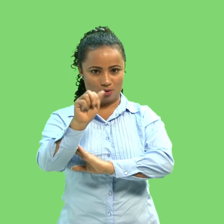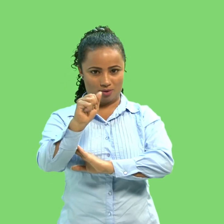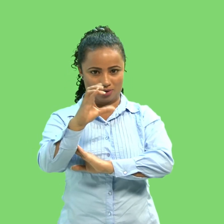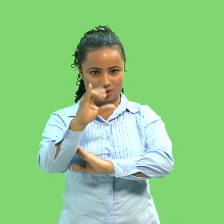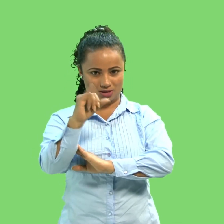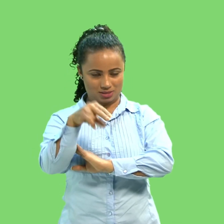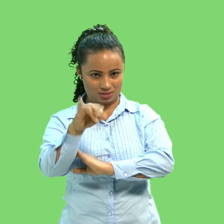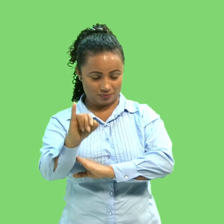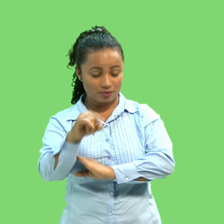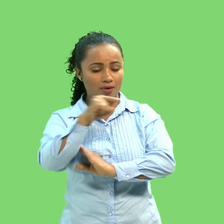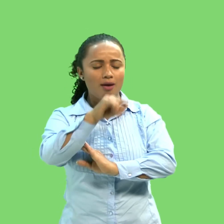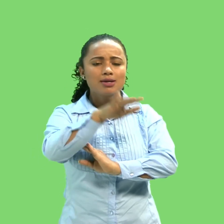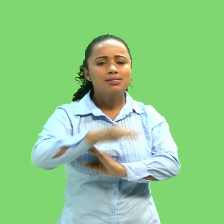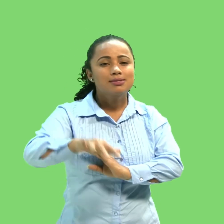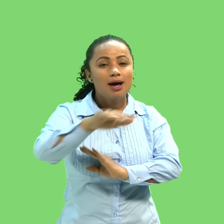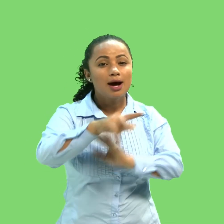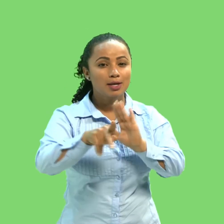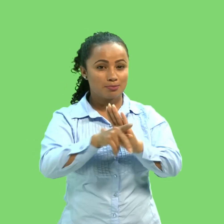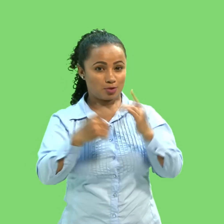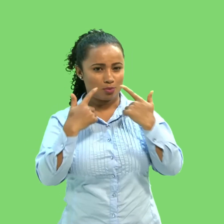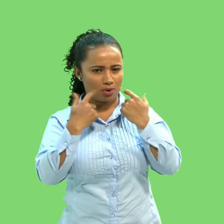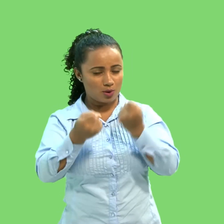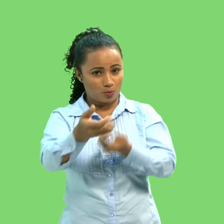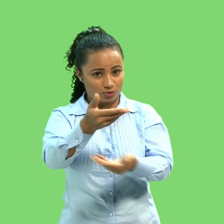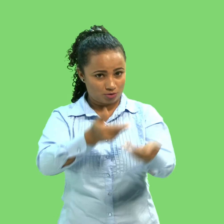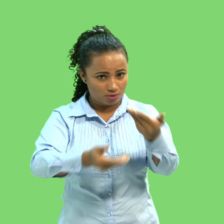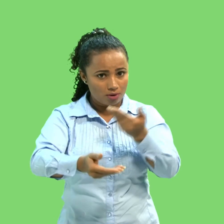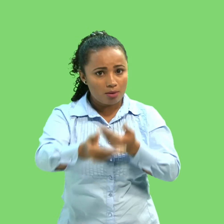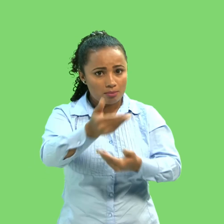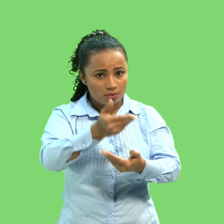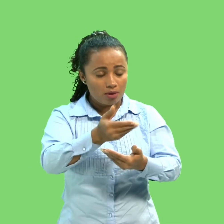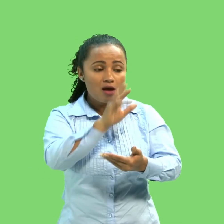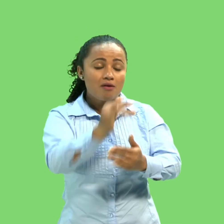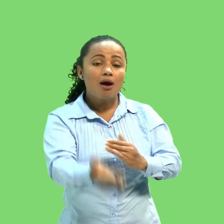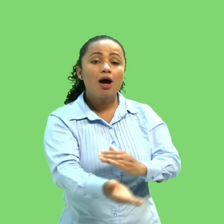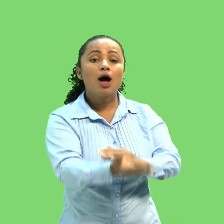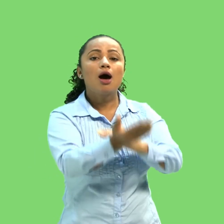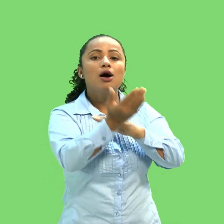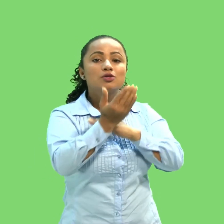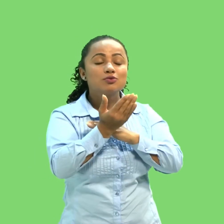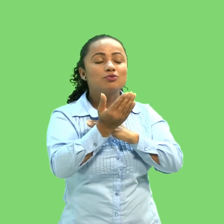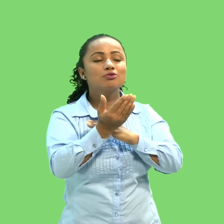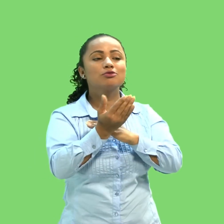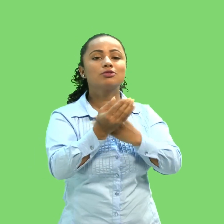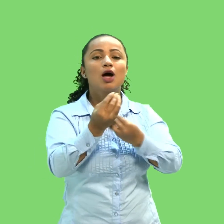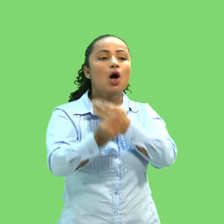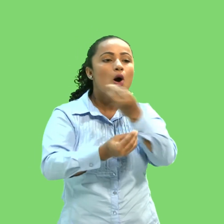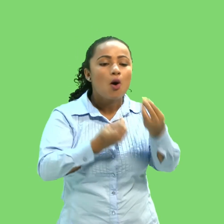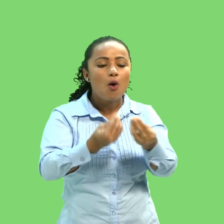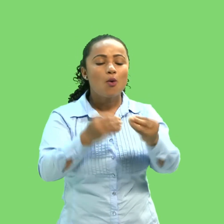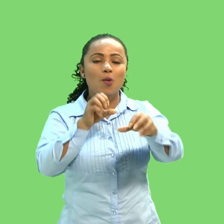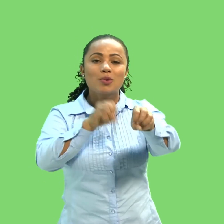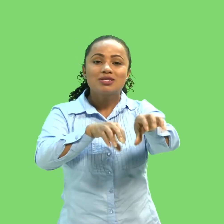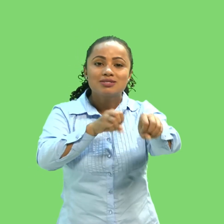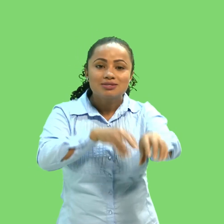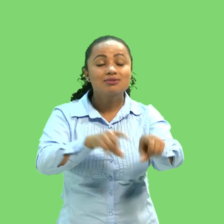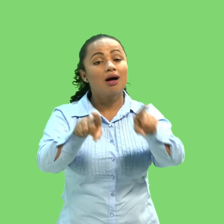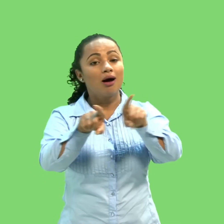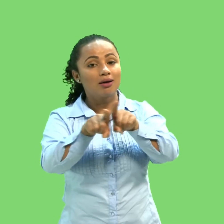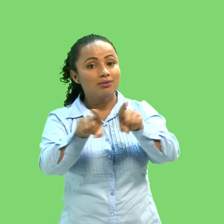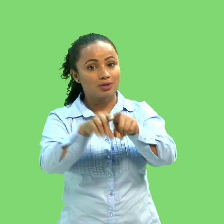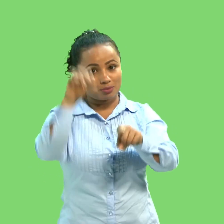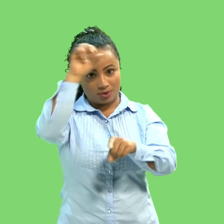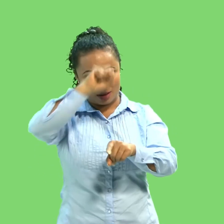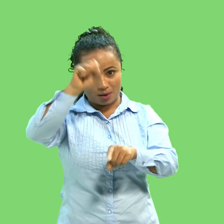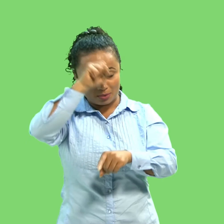linguística aplicada se considera autorizada a prescrever melhores maneiras de se ensinar a aprender língua, porque se